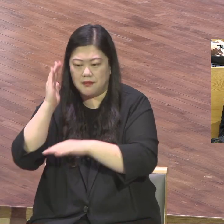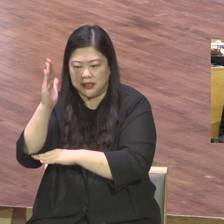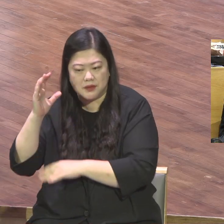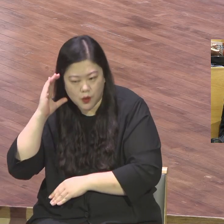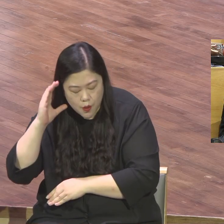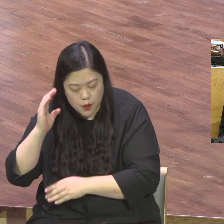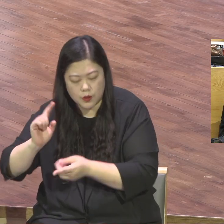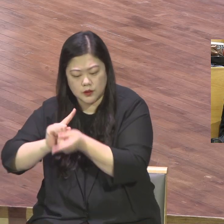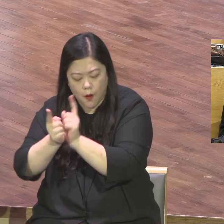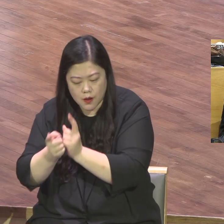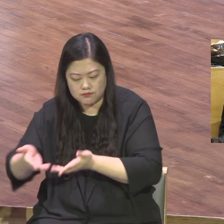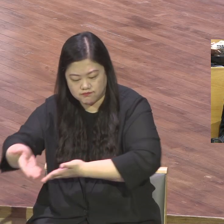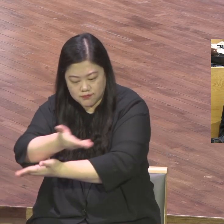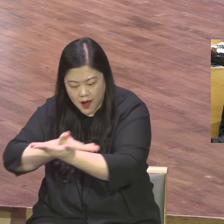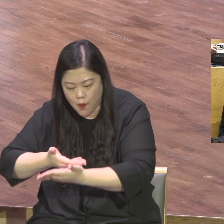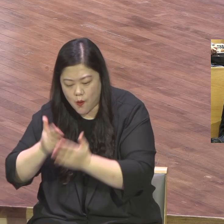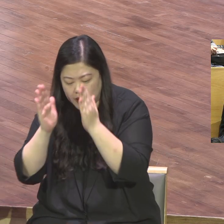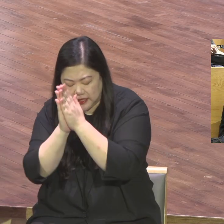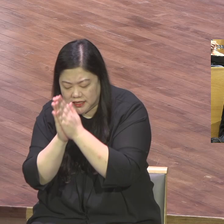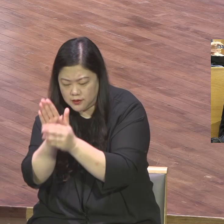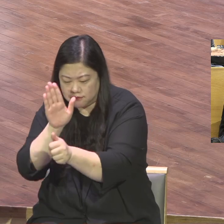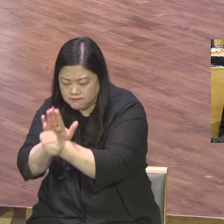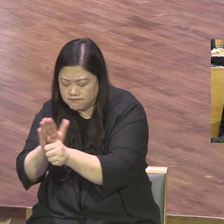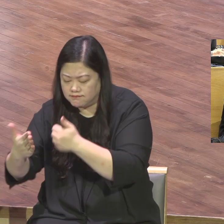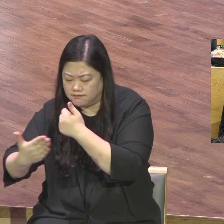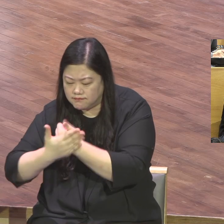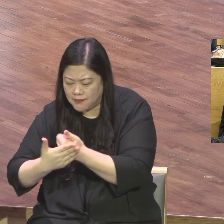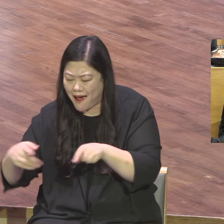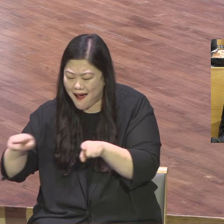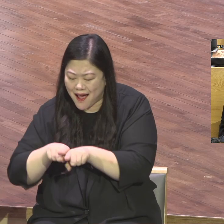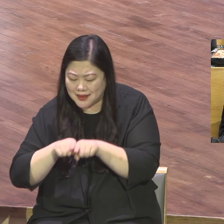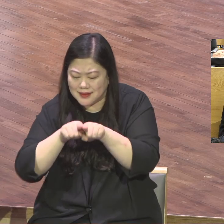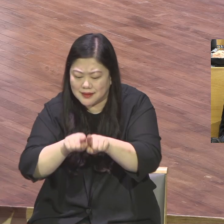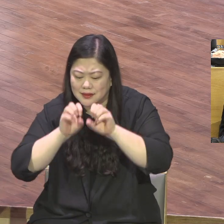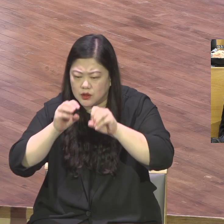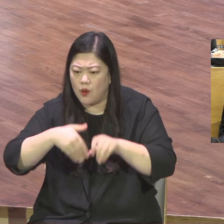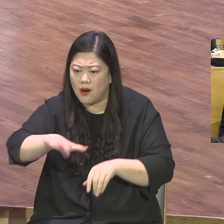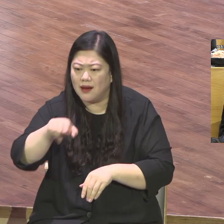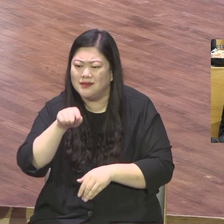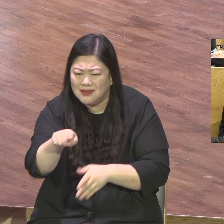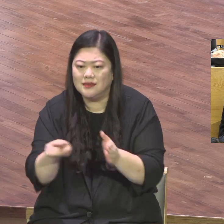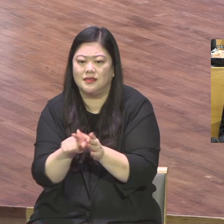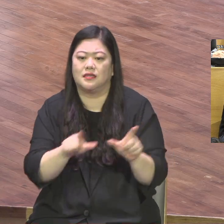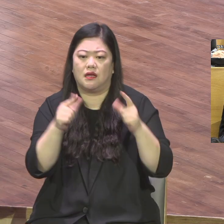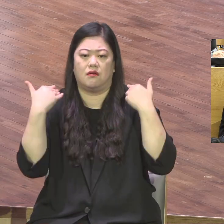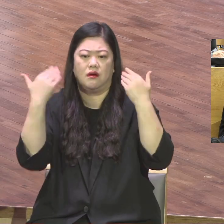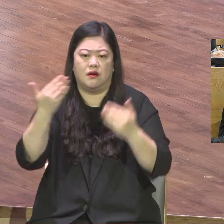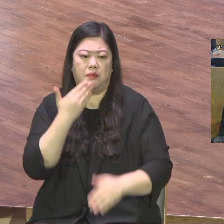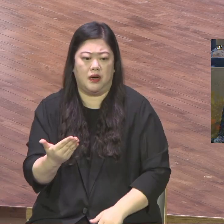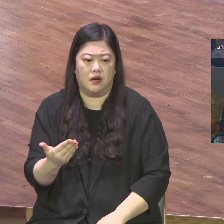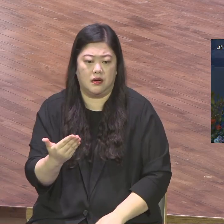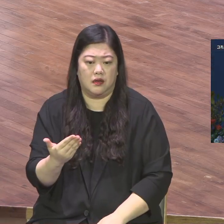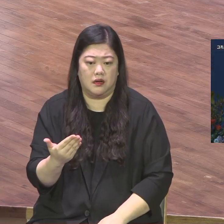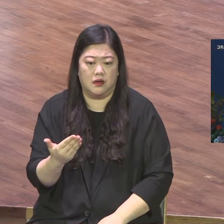것이 정상이다. 함께, 예수님도 혼자 안 했어요. 열두 제자들 70인원